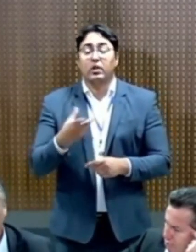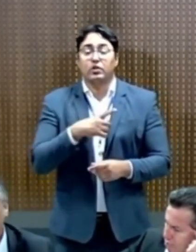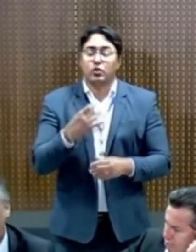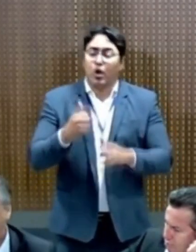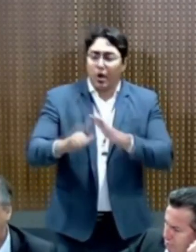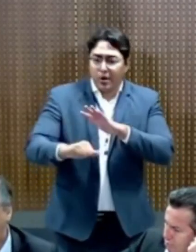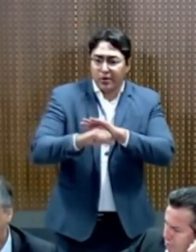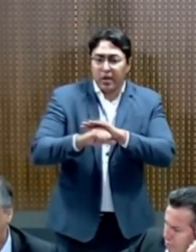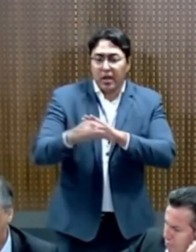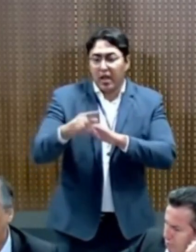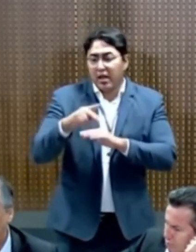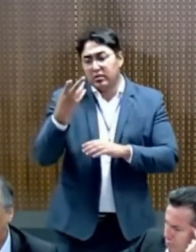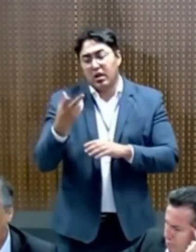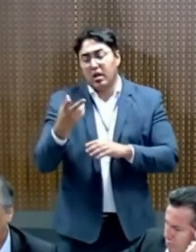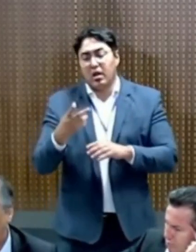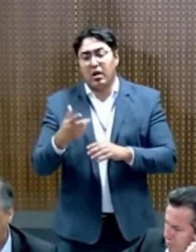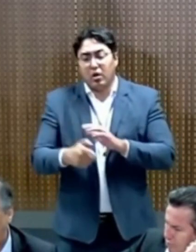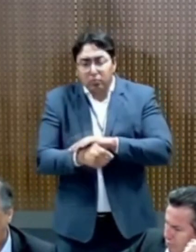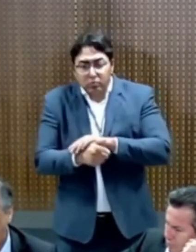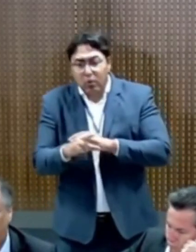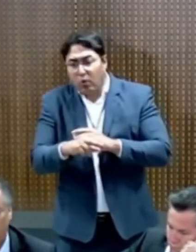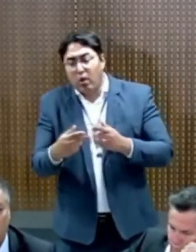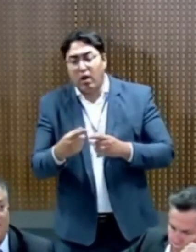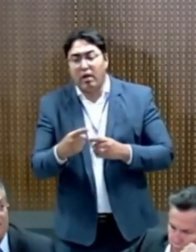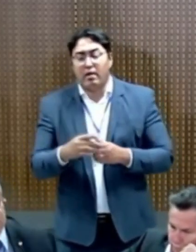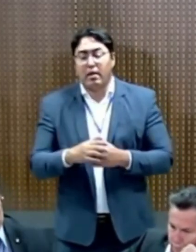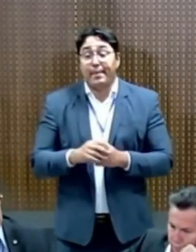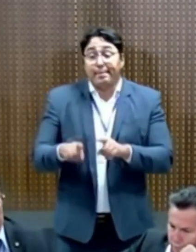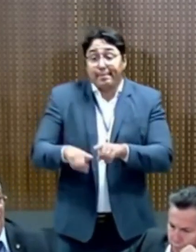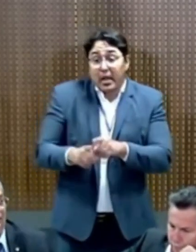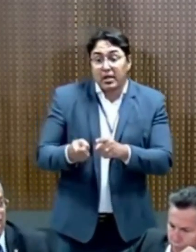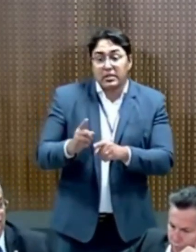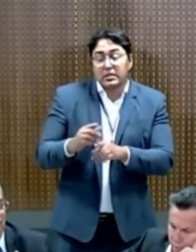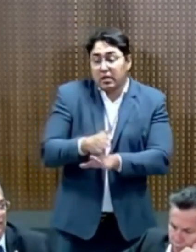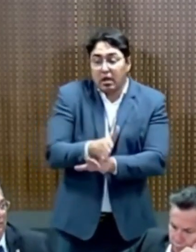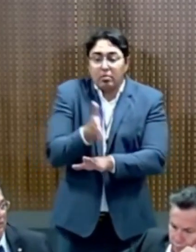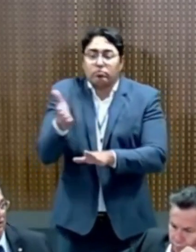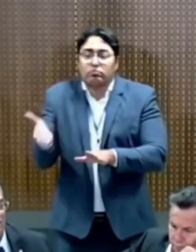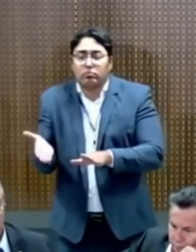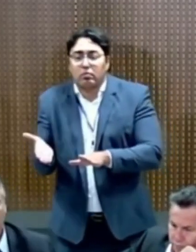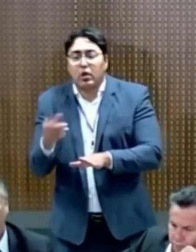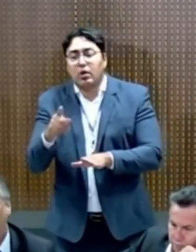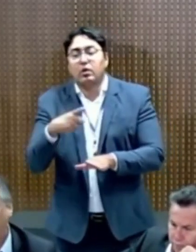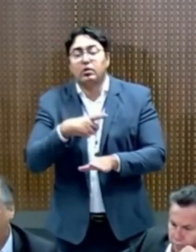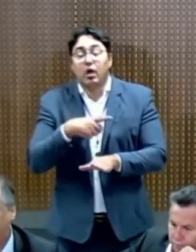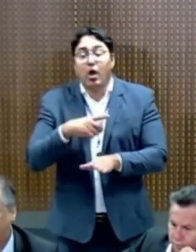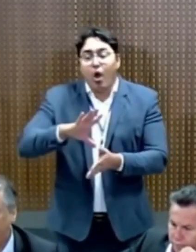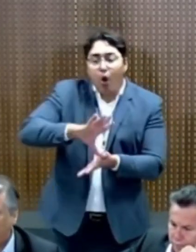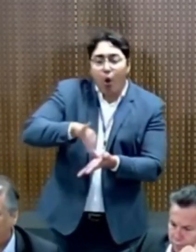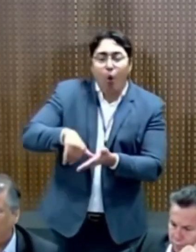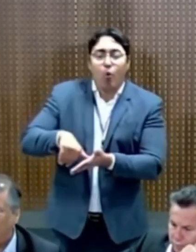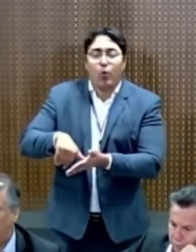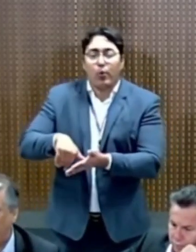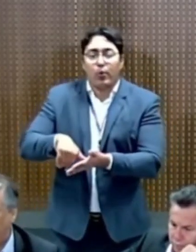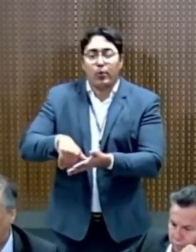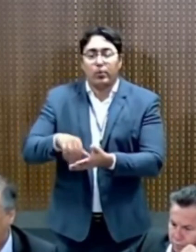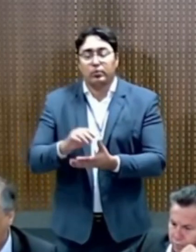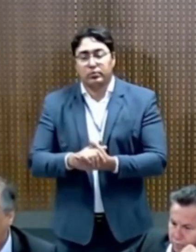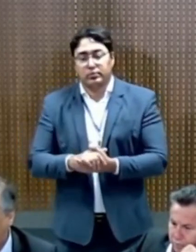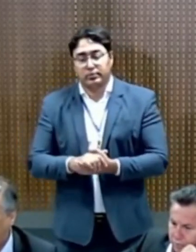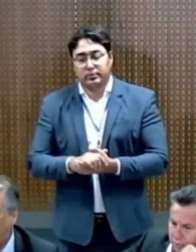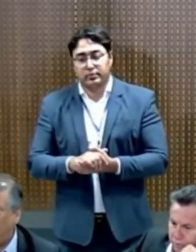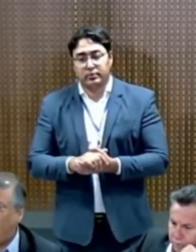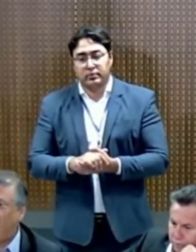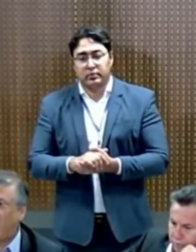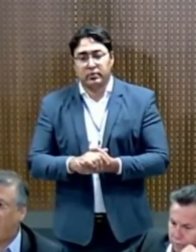um crime sem violência ou sem grave ameaça à pessoa mas por outro lado imaginemos roubo nós temos uma conjuntura